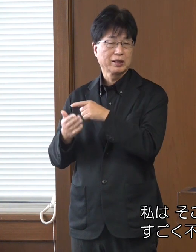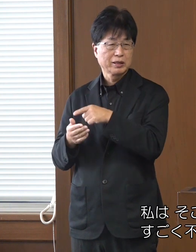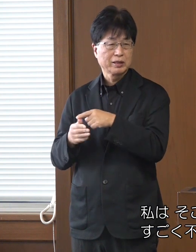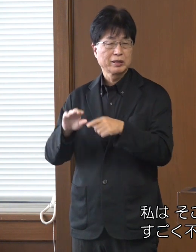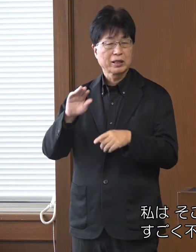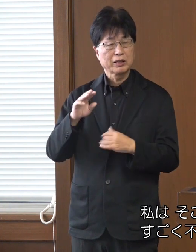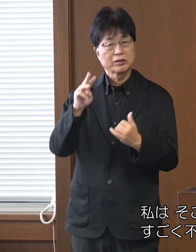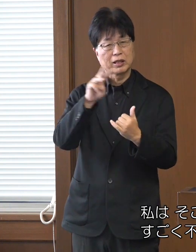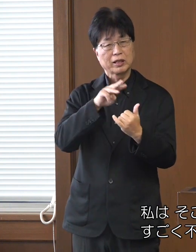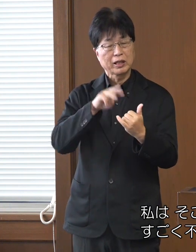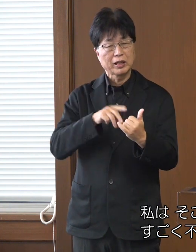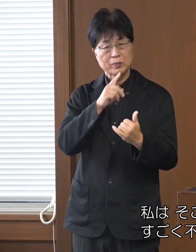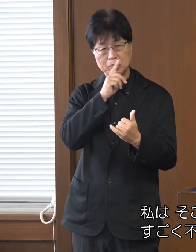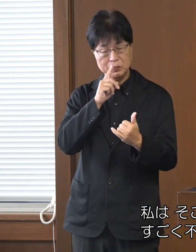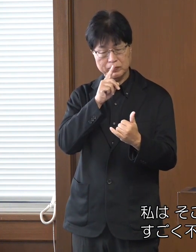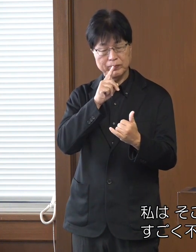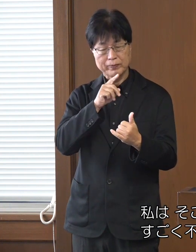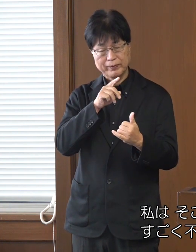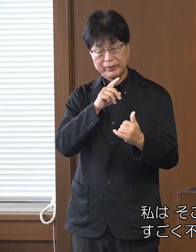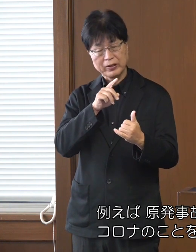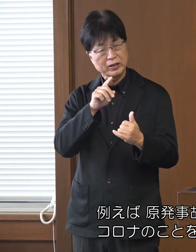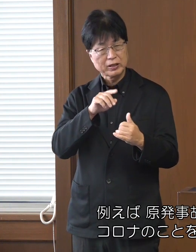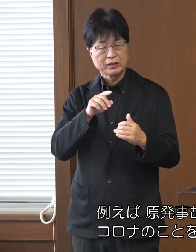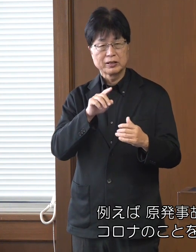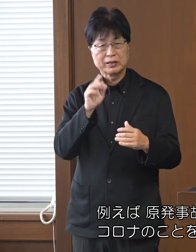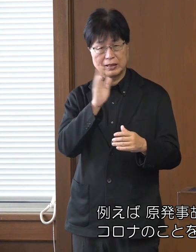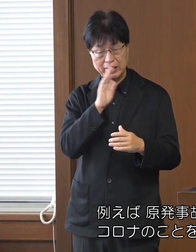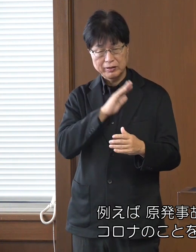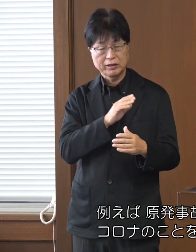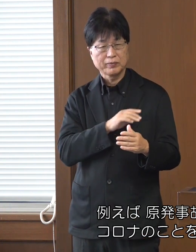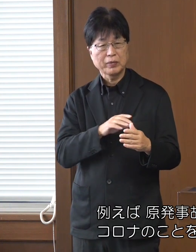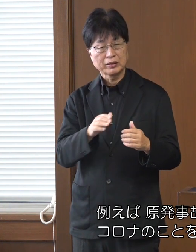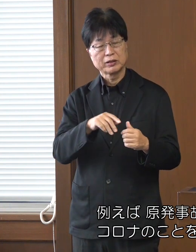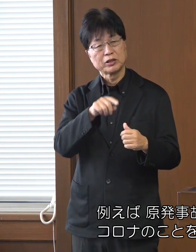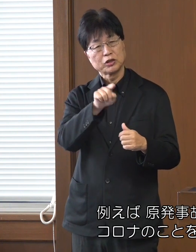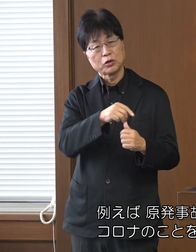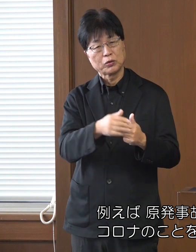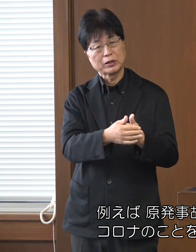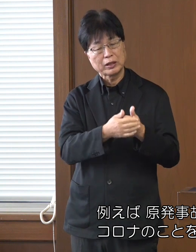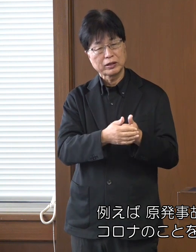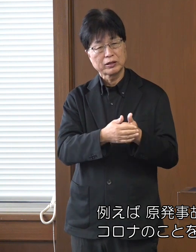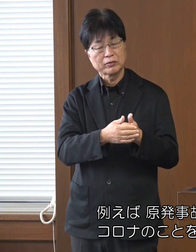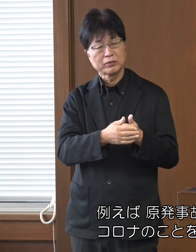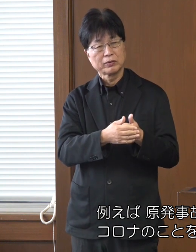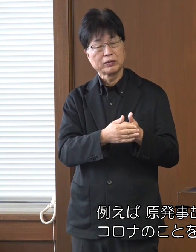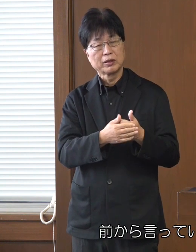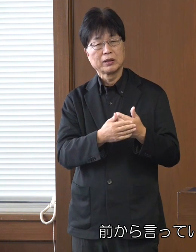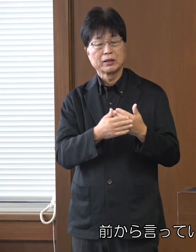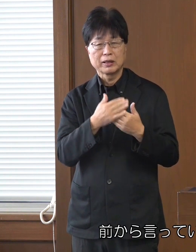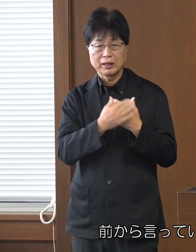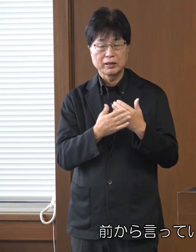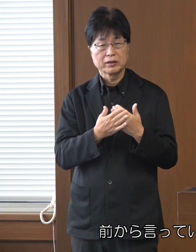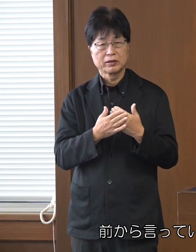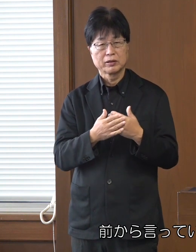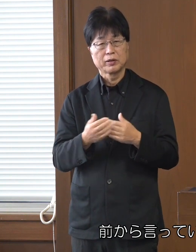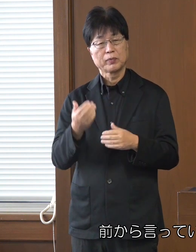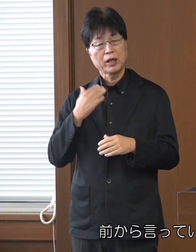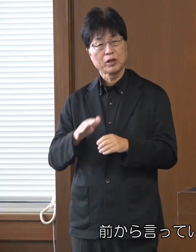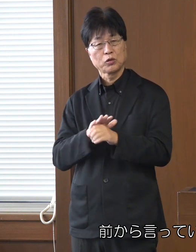私はそこの議論ってすごく不思議だなと思ってて、例えば原発事故の時にコロナのことを考えるというのはおかしいって前から言ってますけ